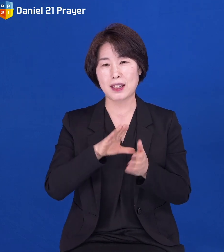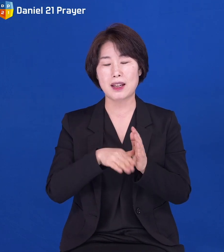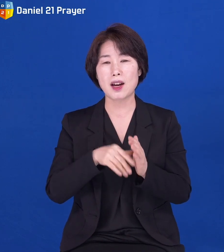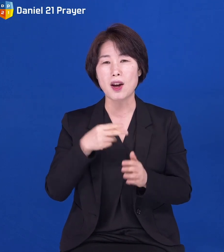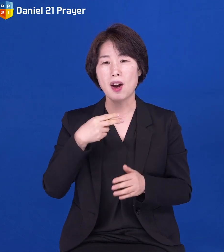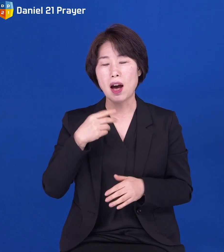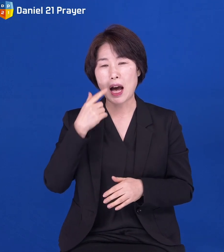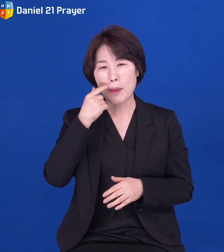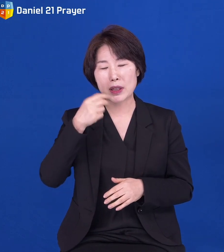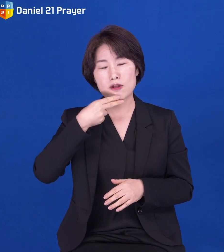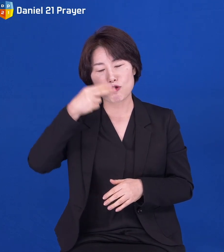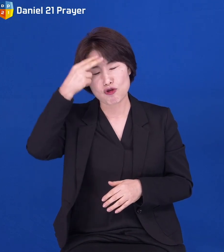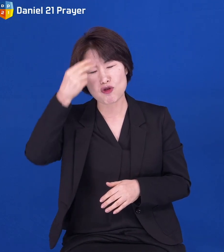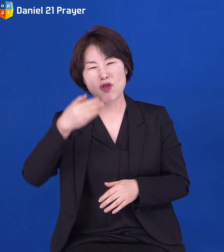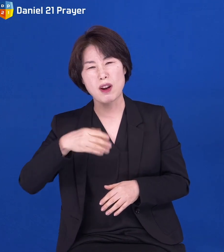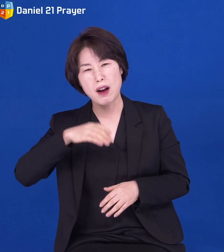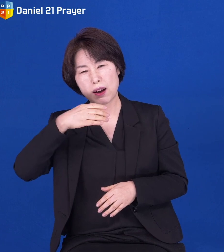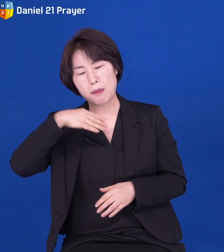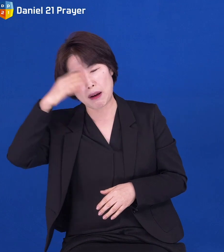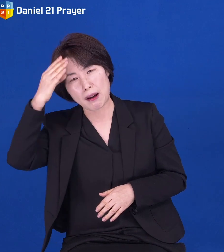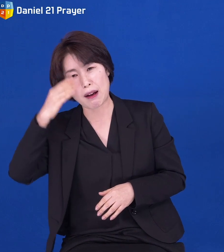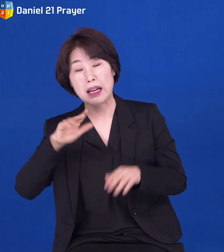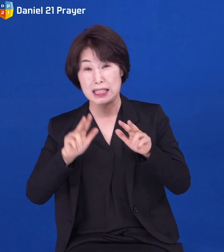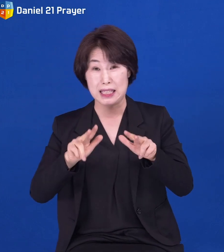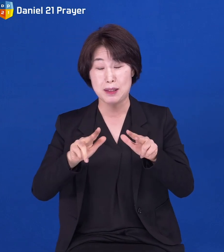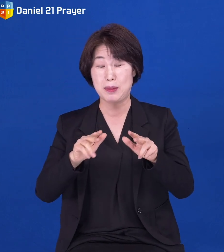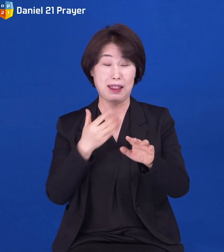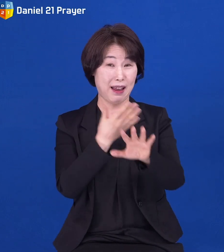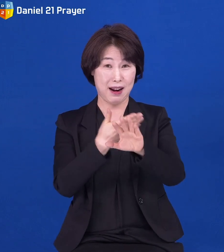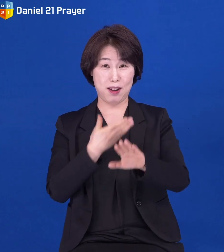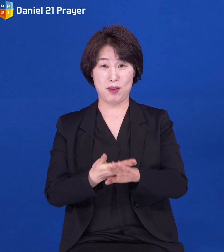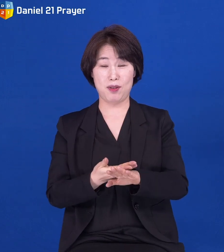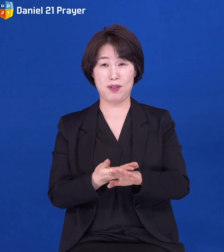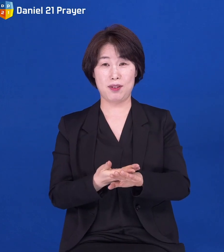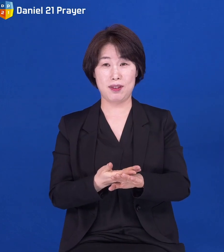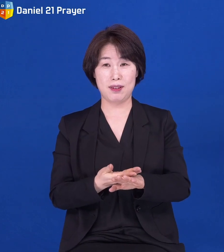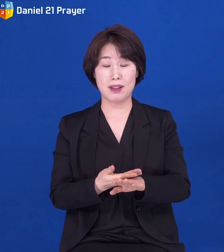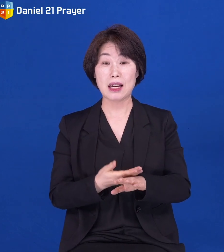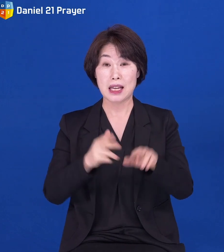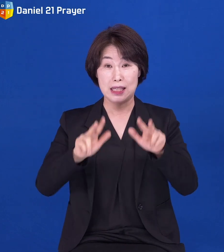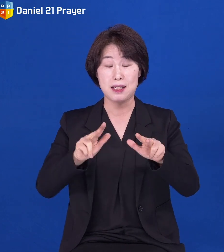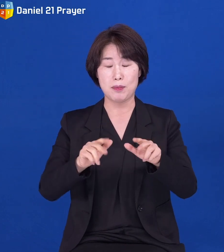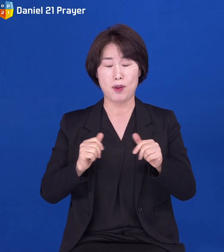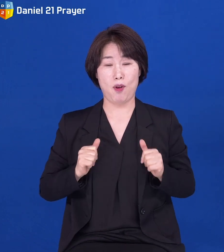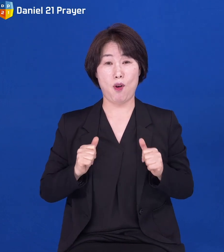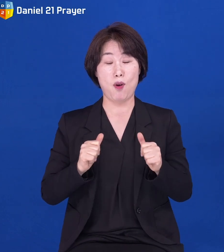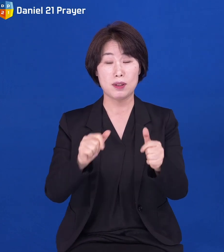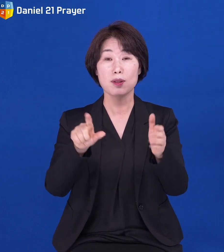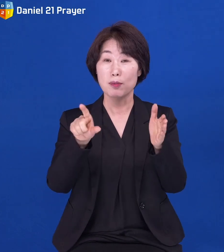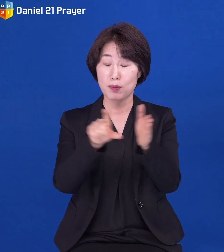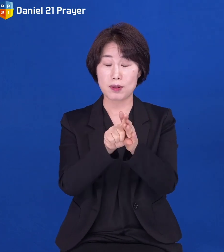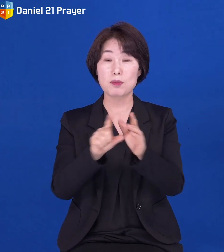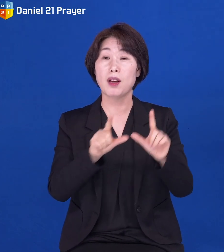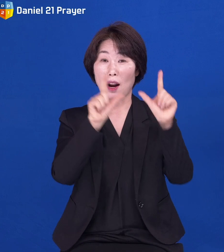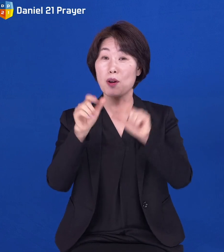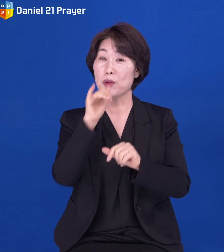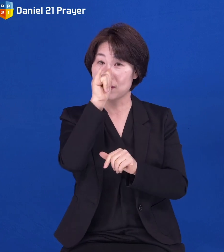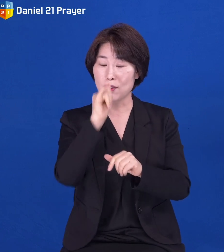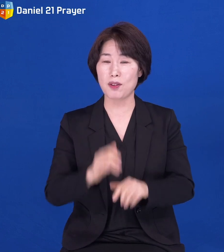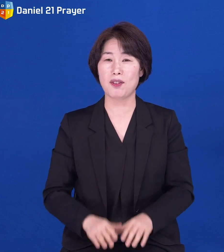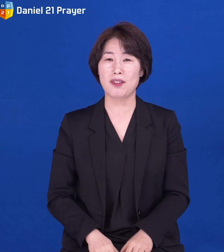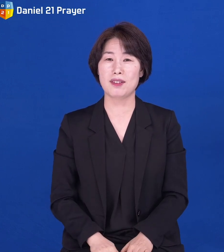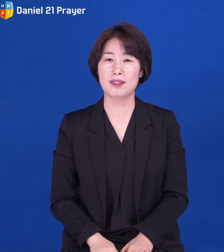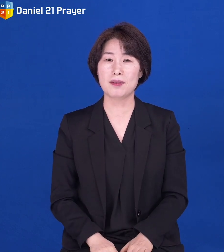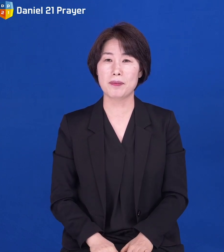뭐. 아무튼 지금 저희 아버지 너무 좋으신데 지금 열심히 다니세요. 저희 어머니 기도가 좀 늦게 응답이